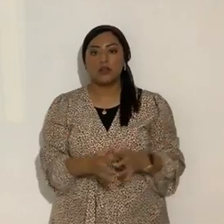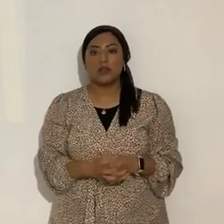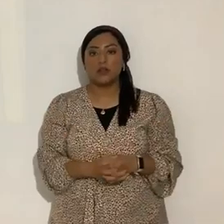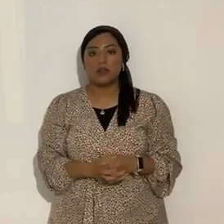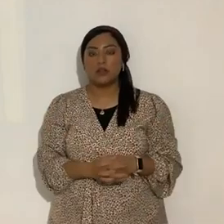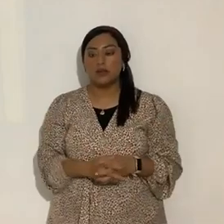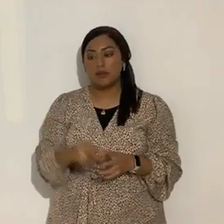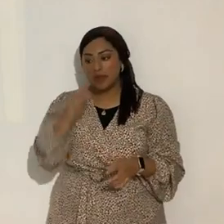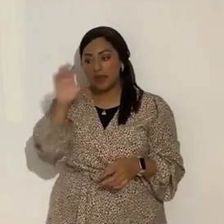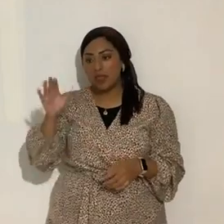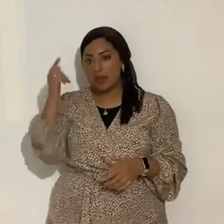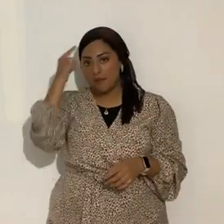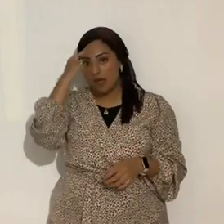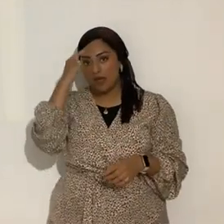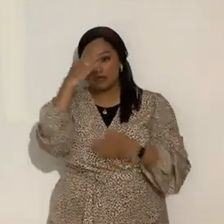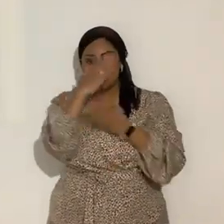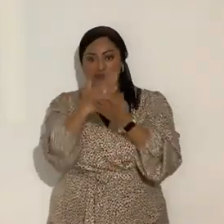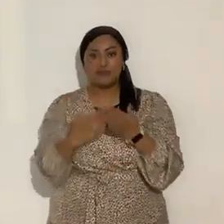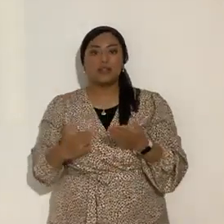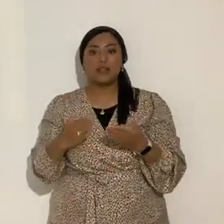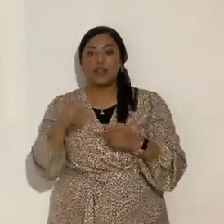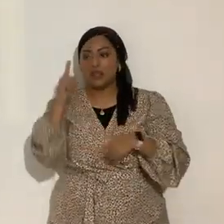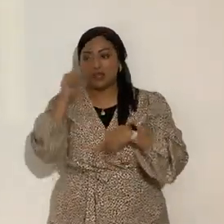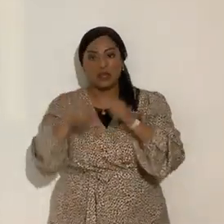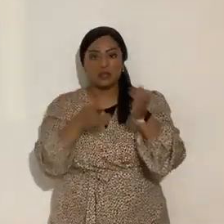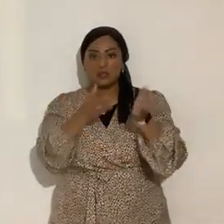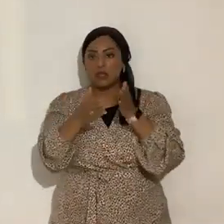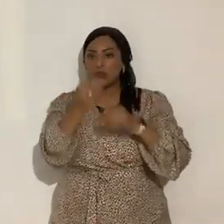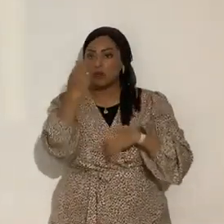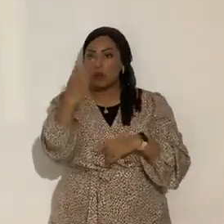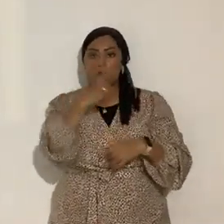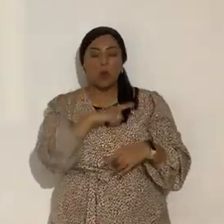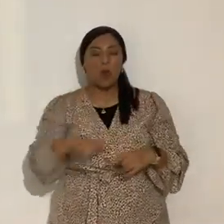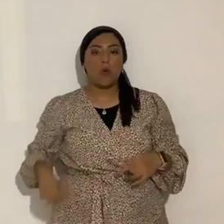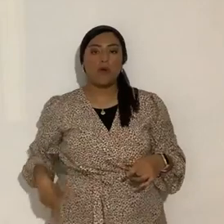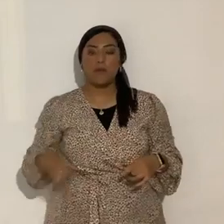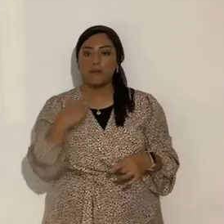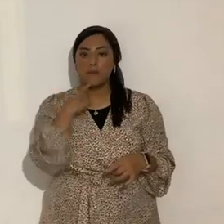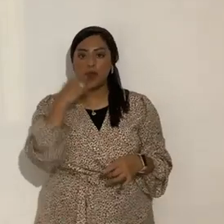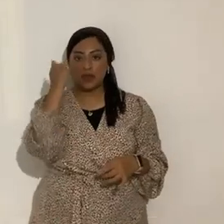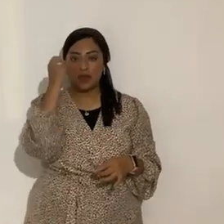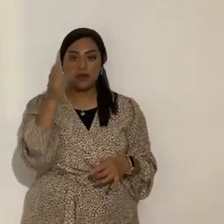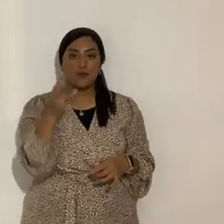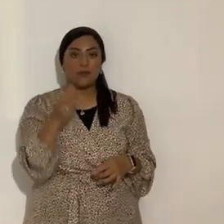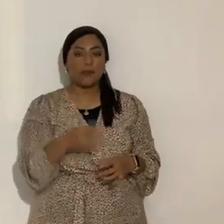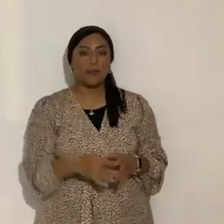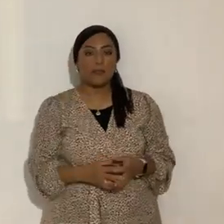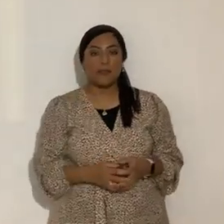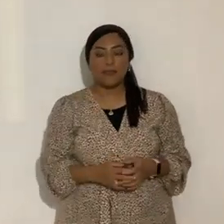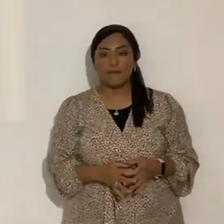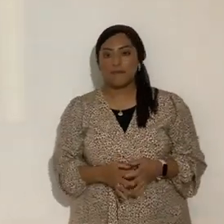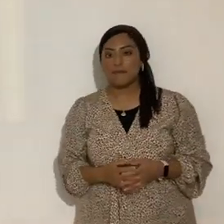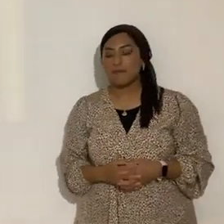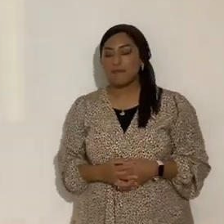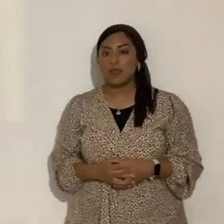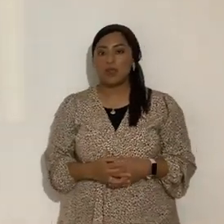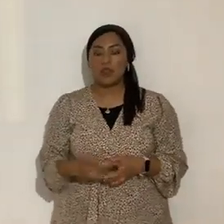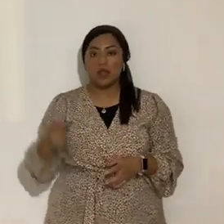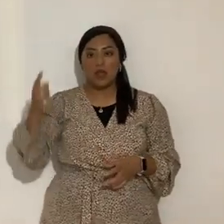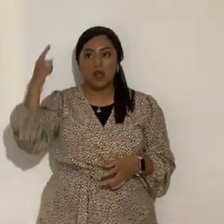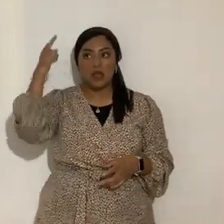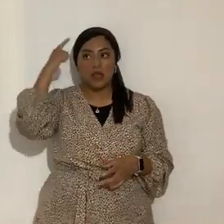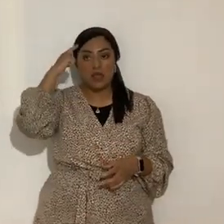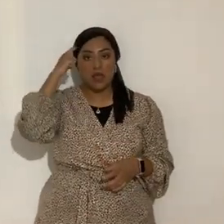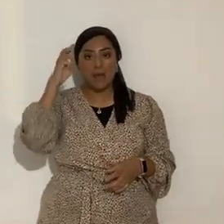porque tiene su mente dividida. Y no se puede servir a dos dioses, dice Yahshua HaMashiach. Entonces, Una